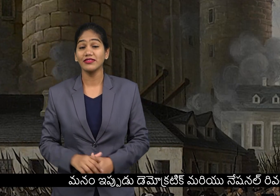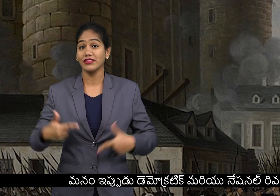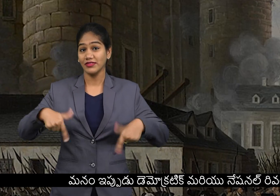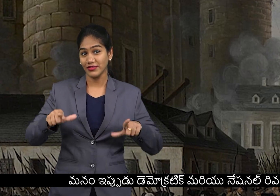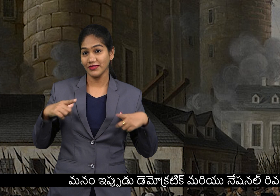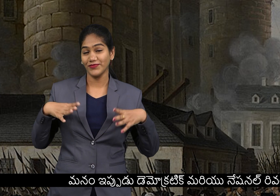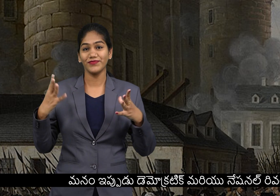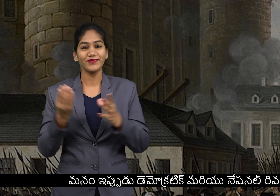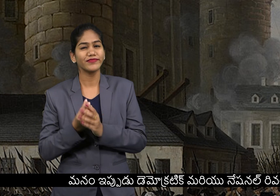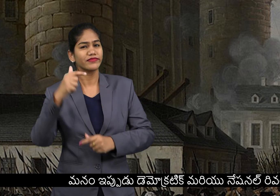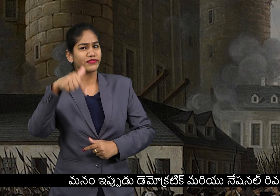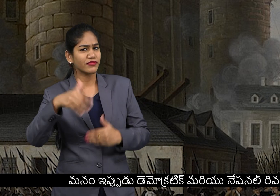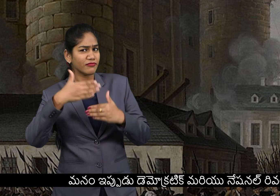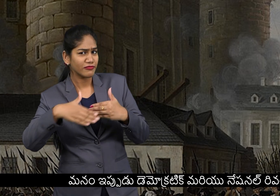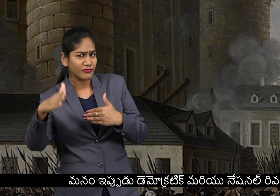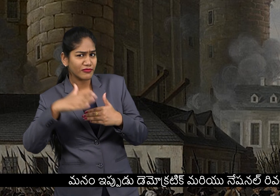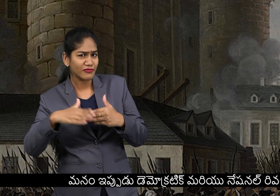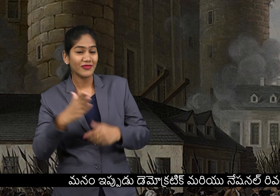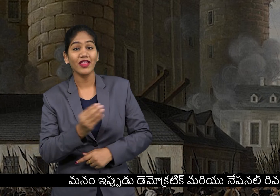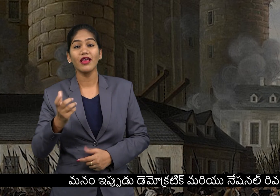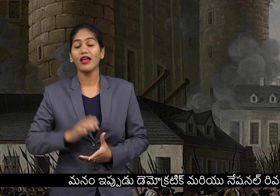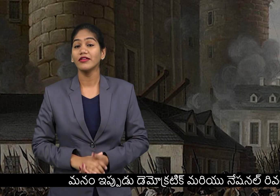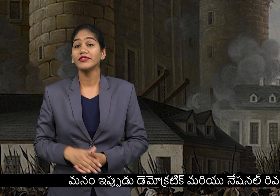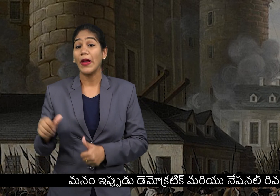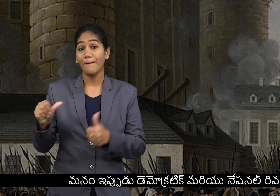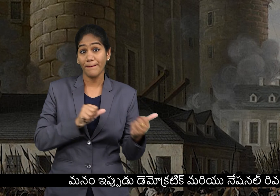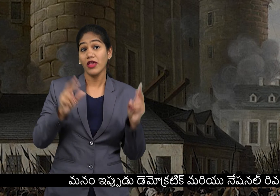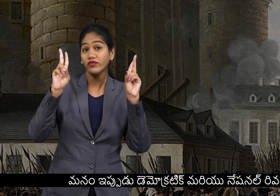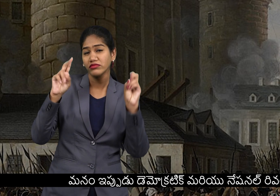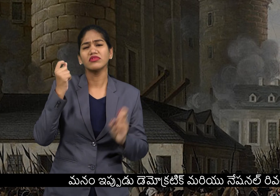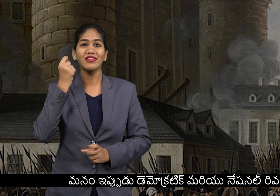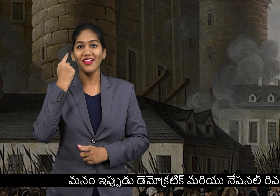ఇప్పుడు మనం డెమోక్రటిక్ అండ్ నేషనల్ రెవల్యూషన్